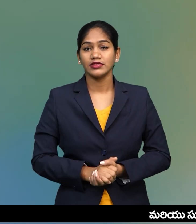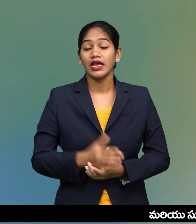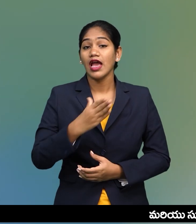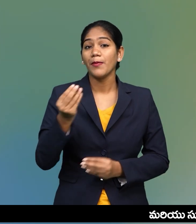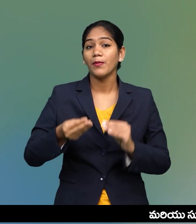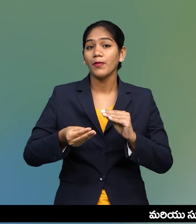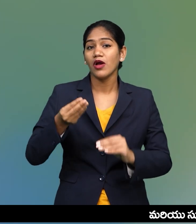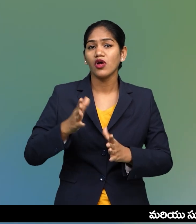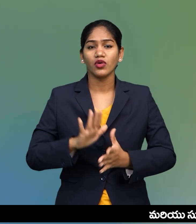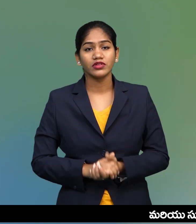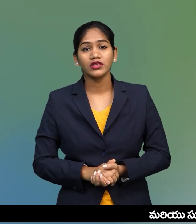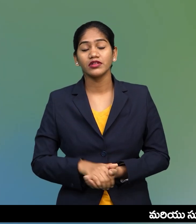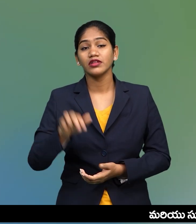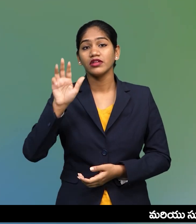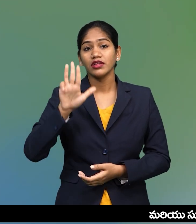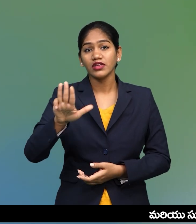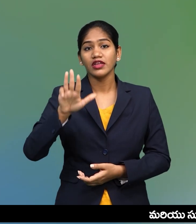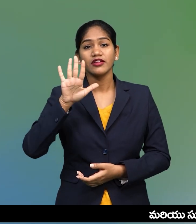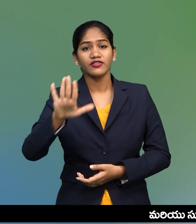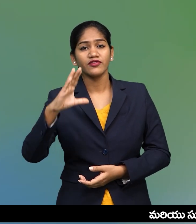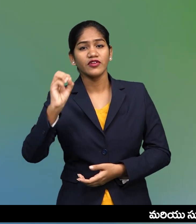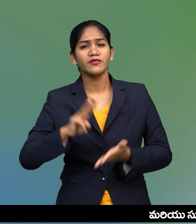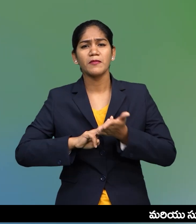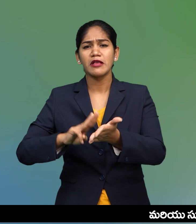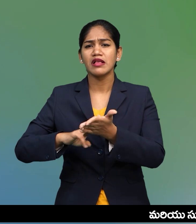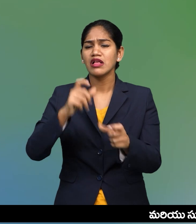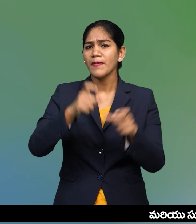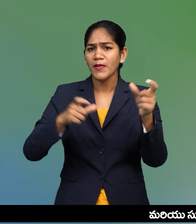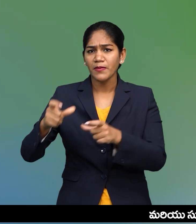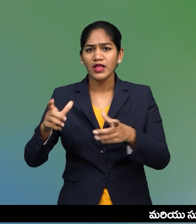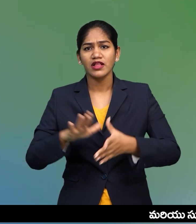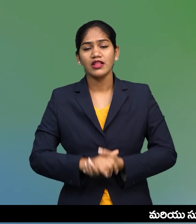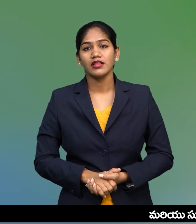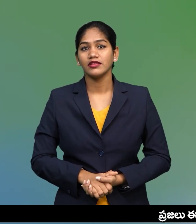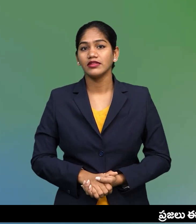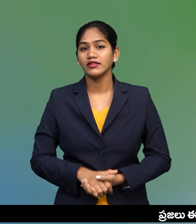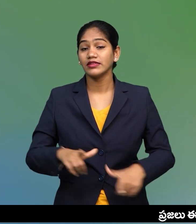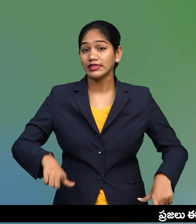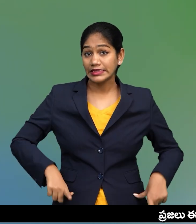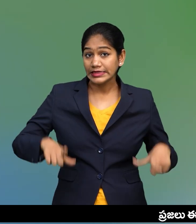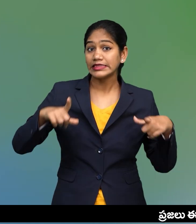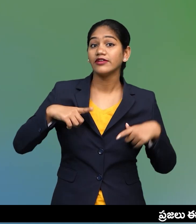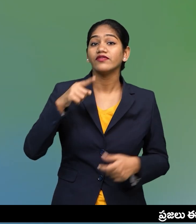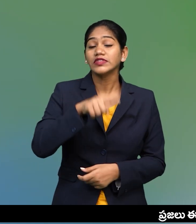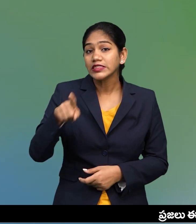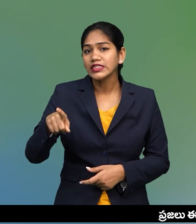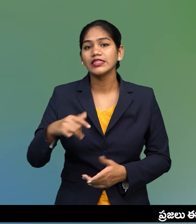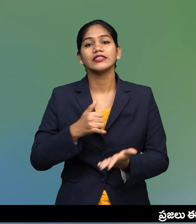మరియు సుమారు 850 మిలియన్ల మంది ప్రజలు ఈ గ్రామాల్లో